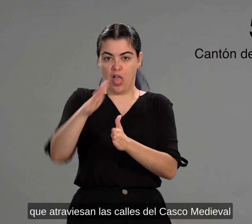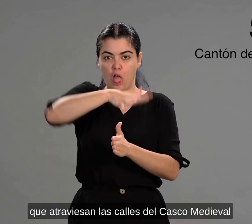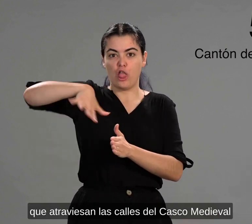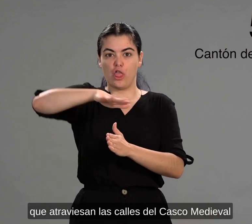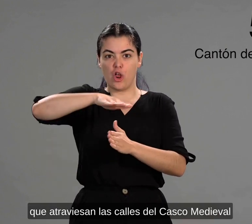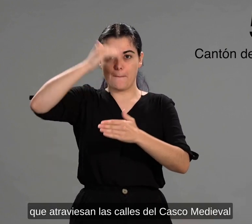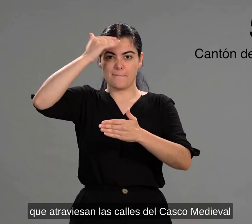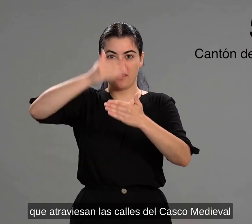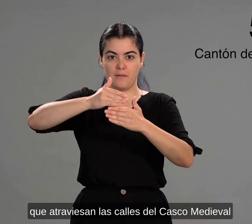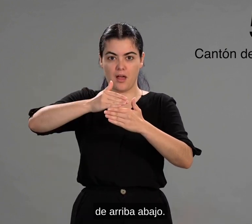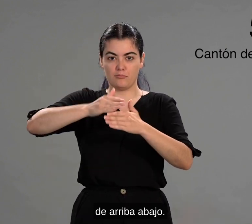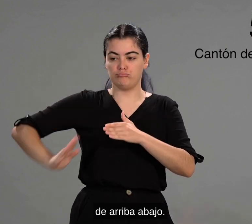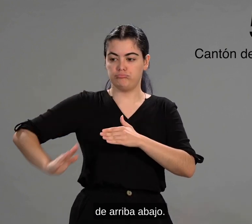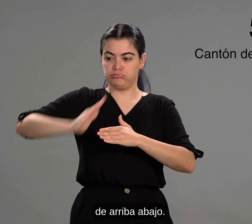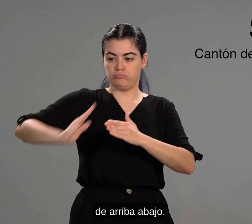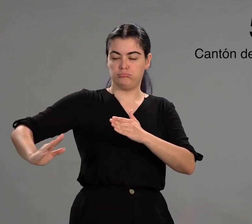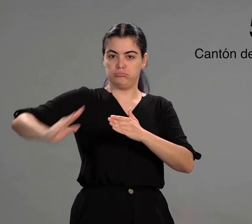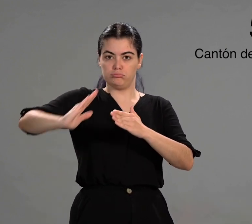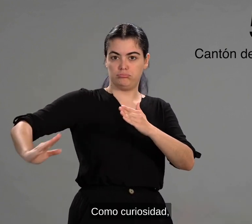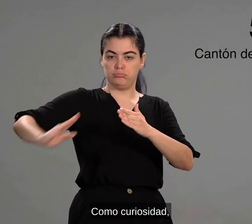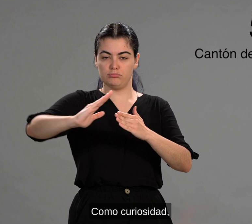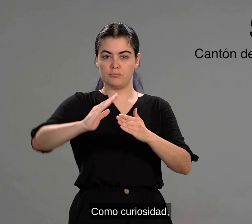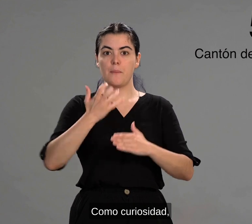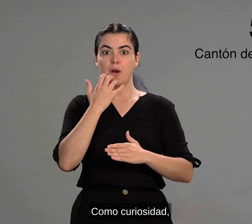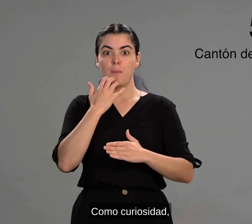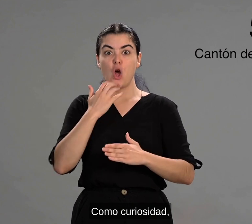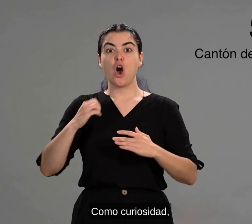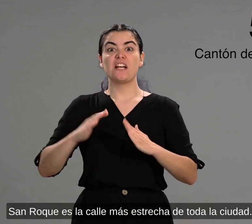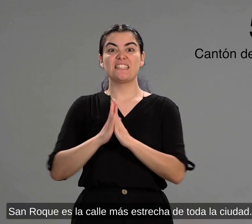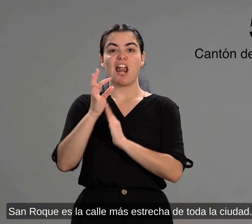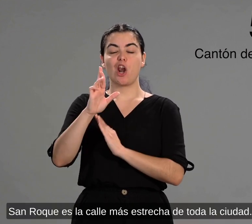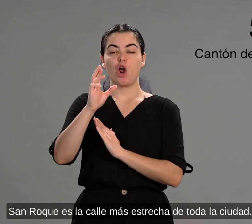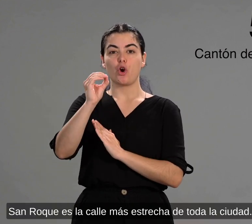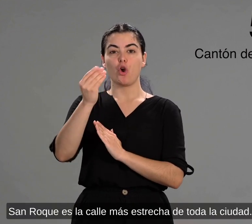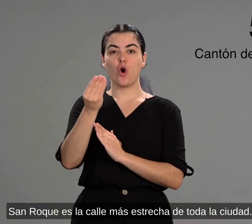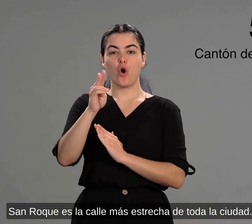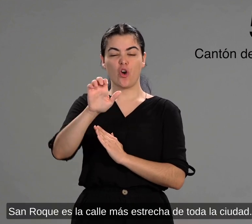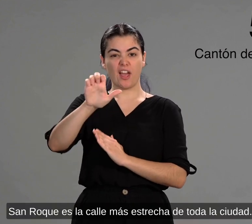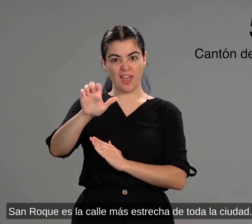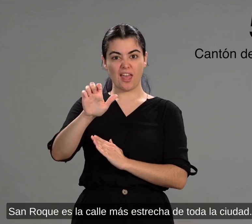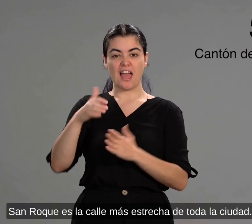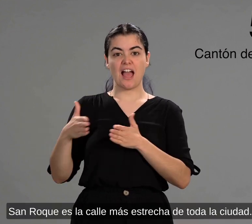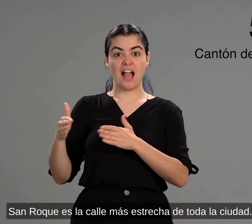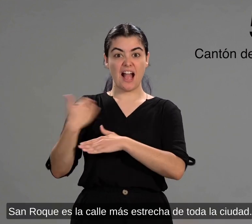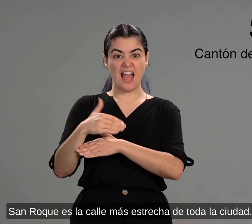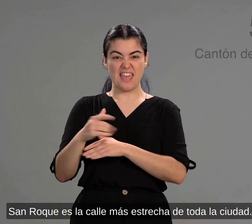calles del casco medieval de arriba abajo. Como curiosidad, San Roque es la calle más estrecha de toda la ciudad.